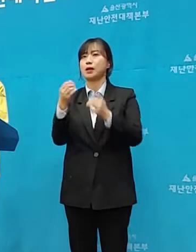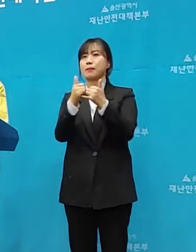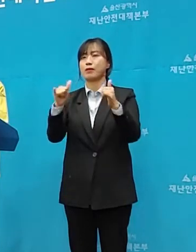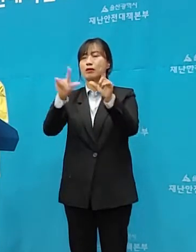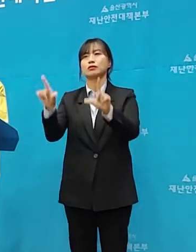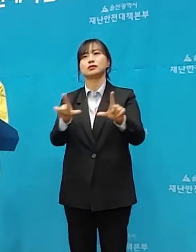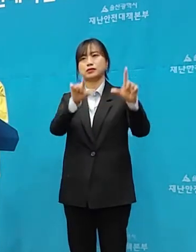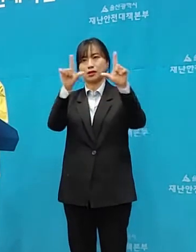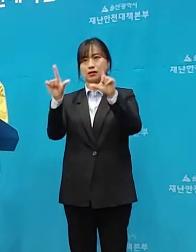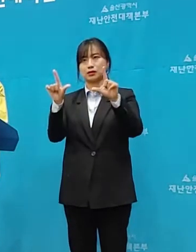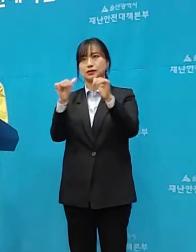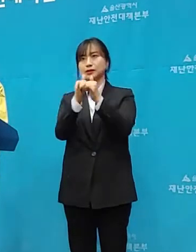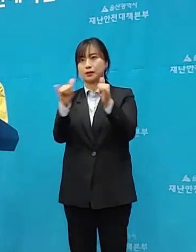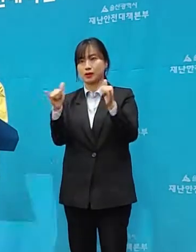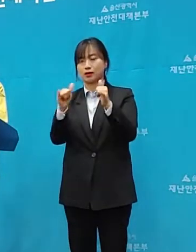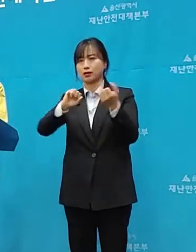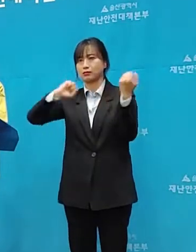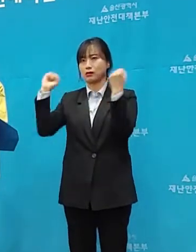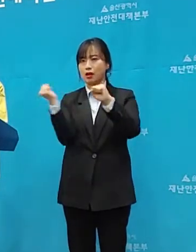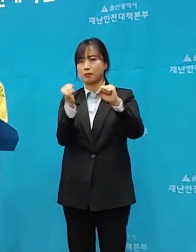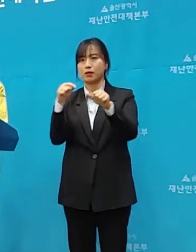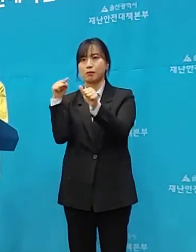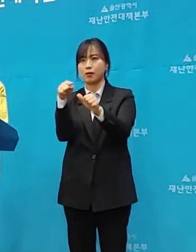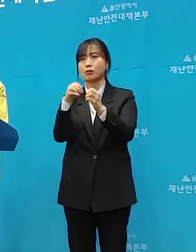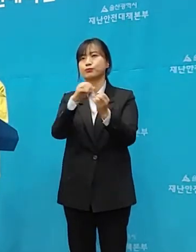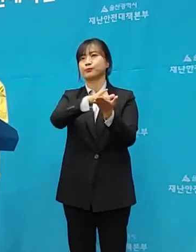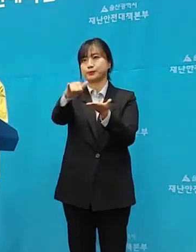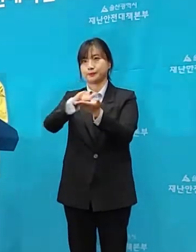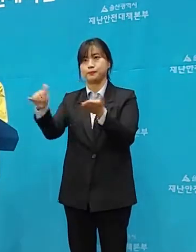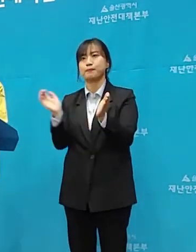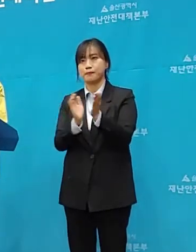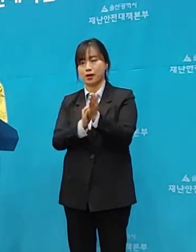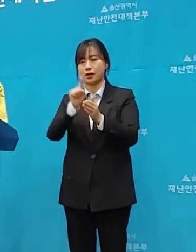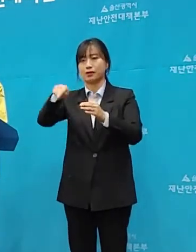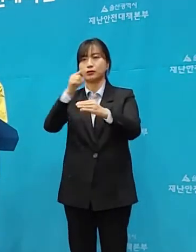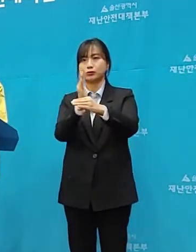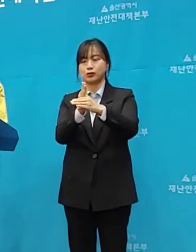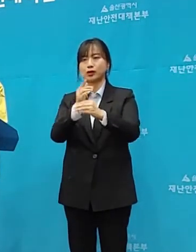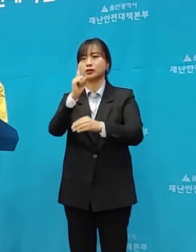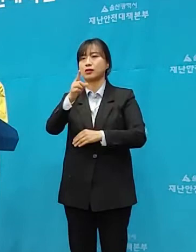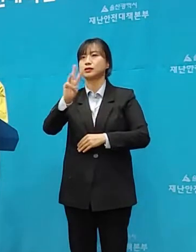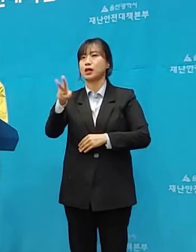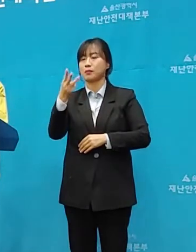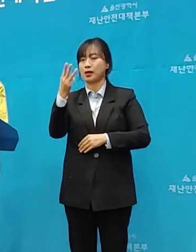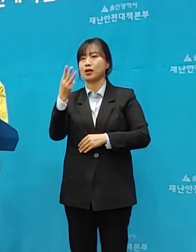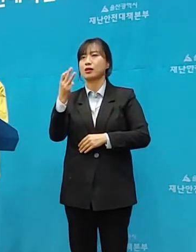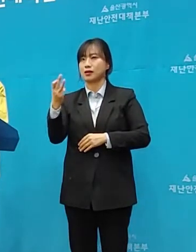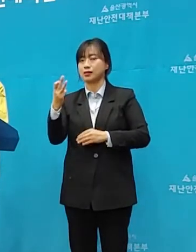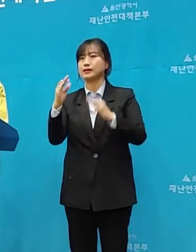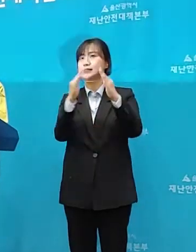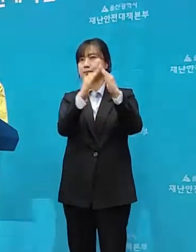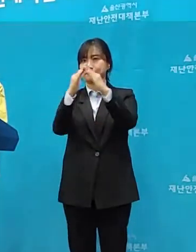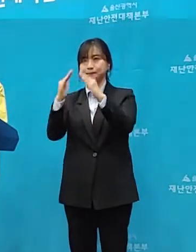5,183명의 주민 등에게 대피 명령을 내렸고, 이중 1,310세대